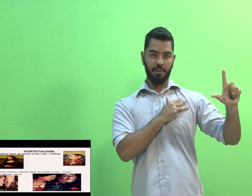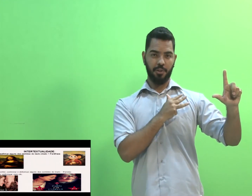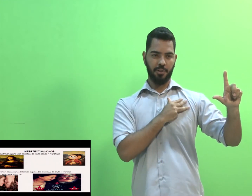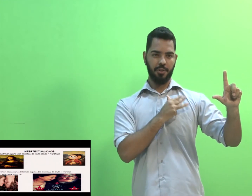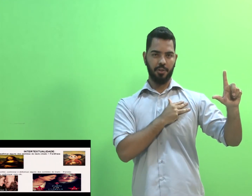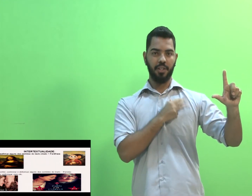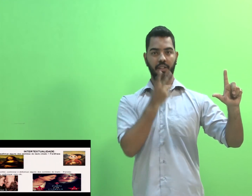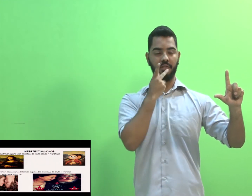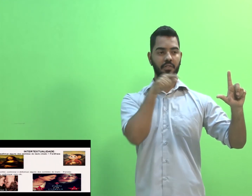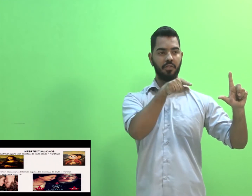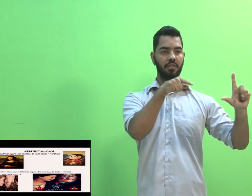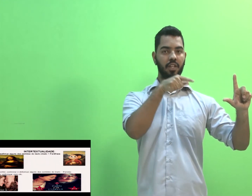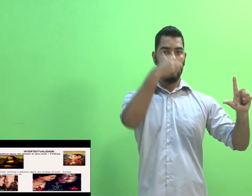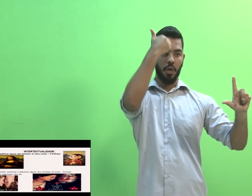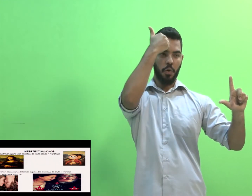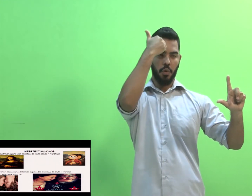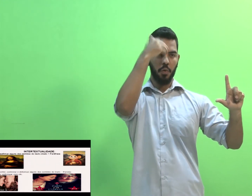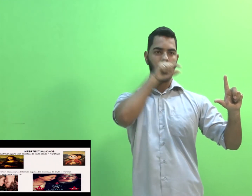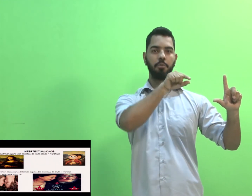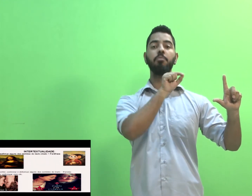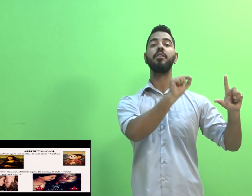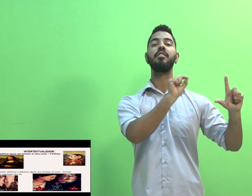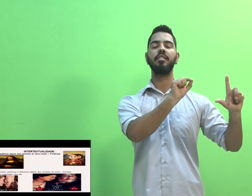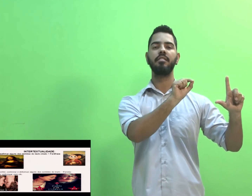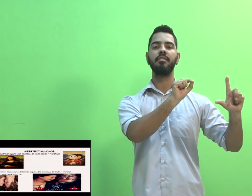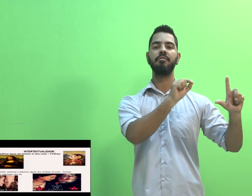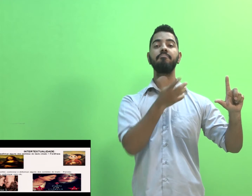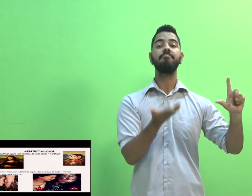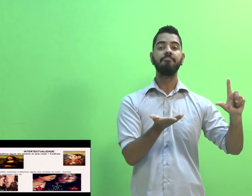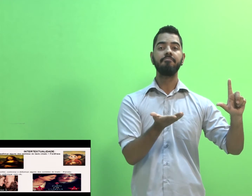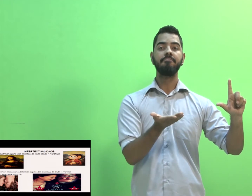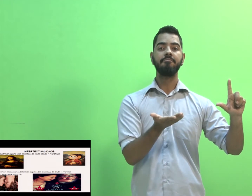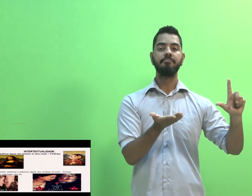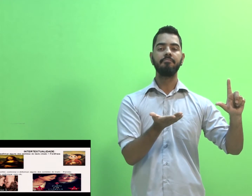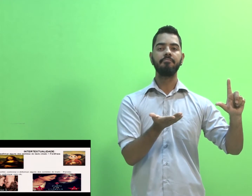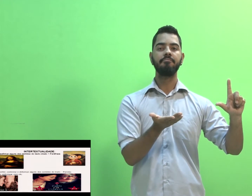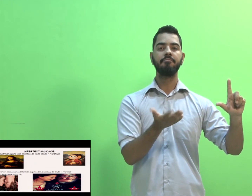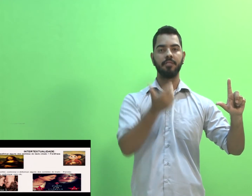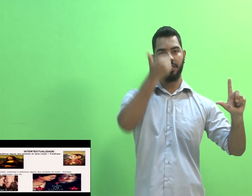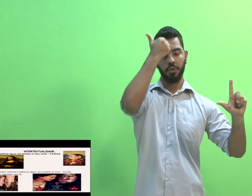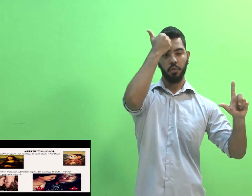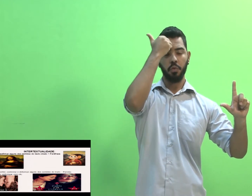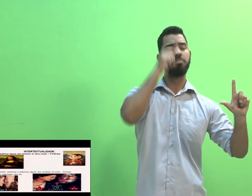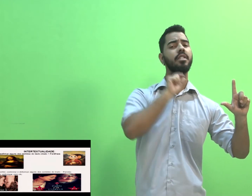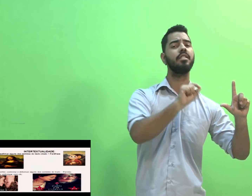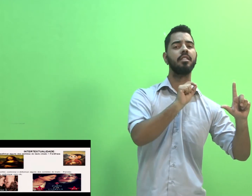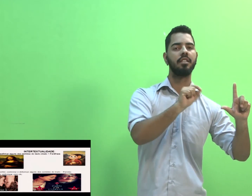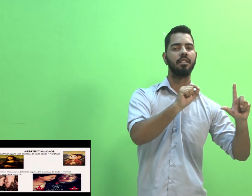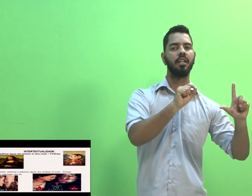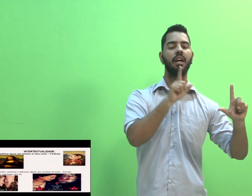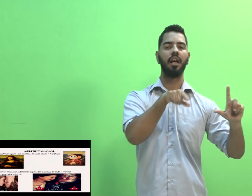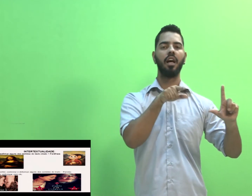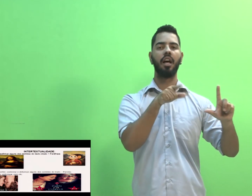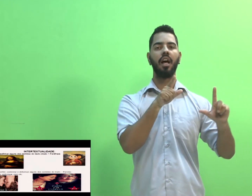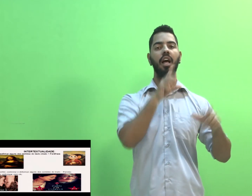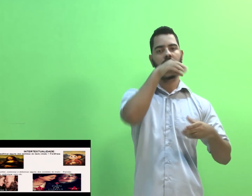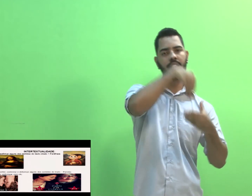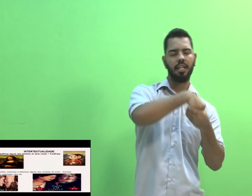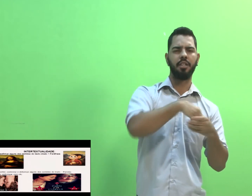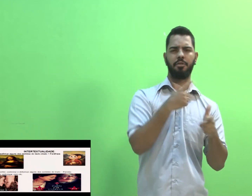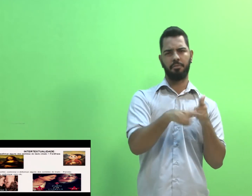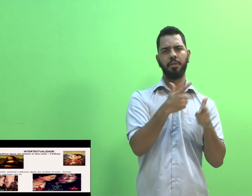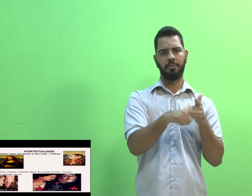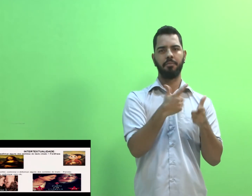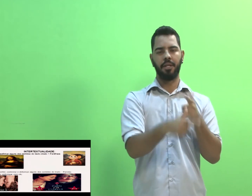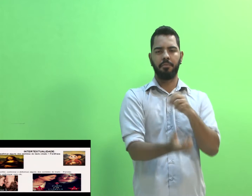que representa esses dois candidatos, não é? As estrelas. Então, a culpa de quê? Dos escândalos de corrupção todos nos quais eles